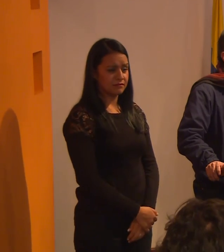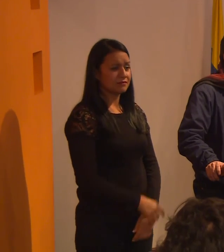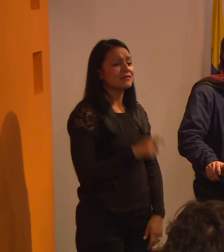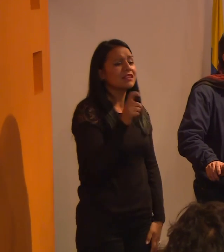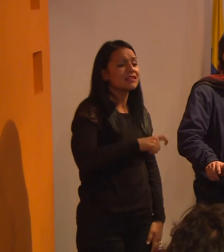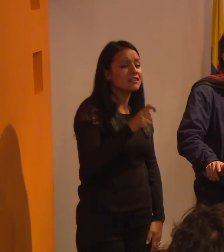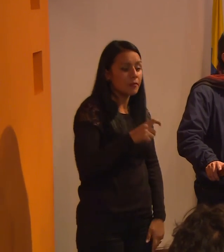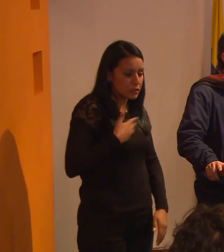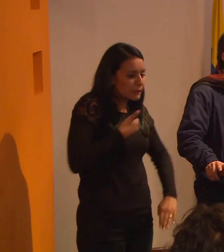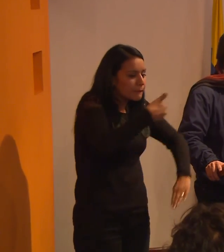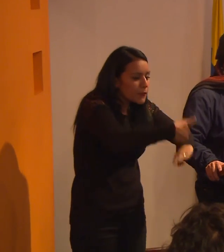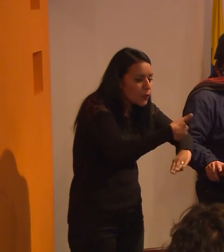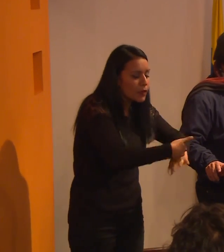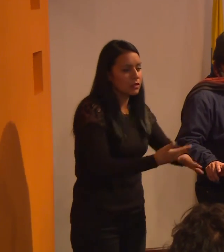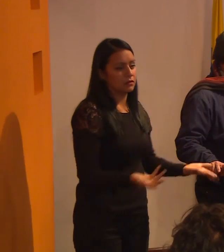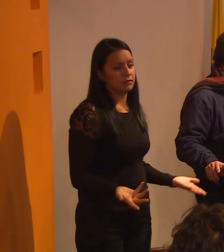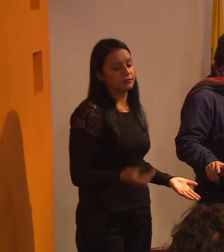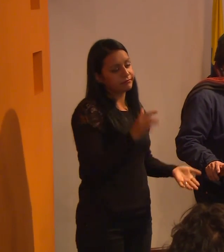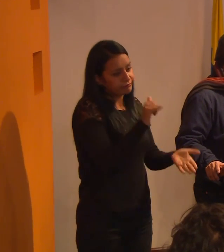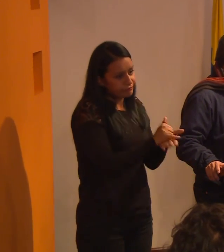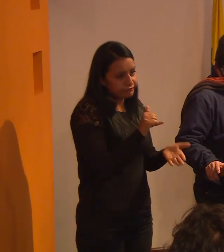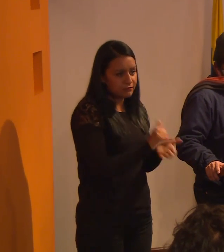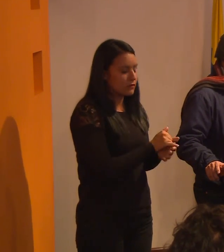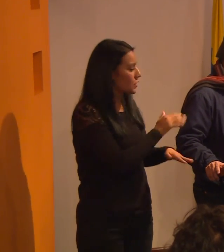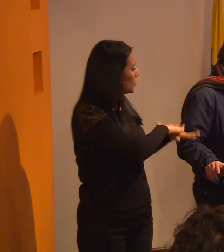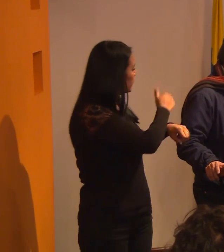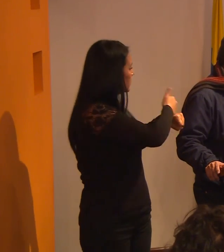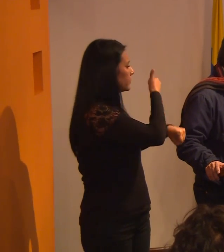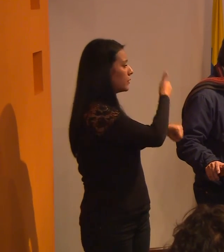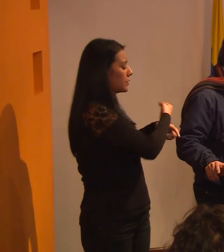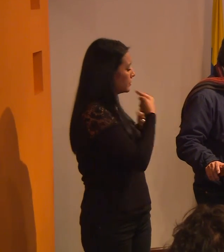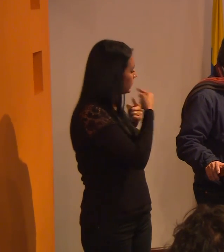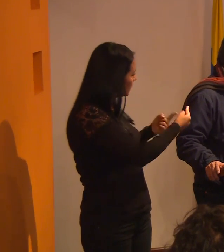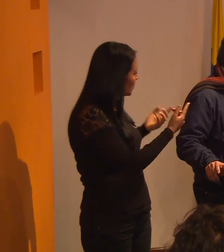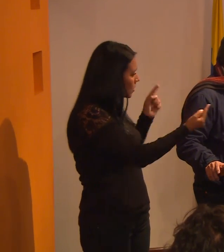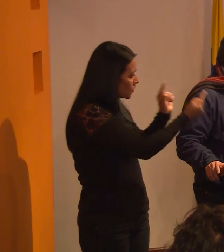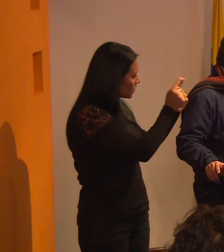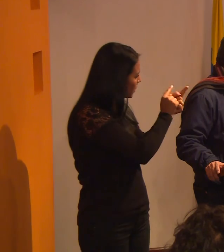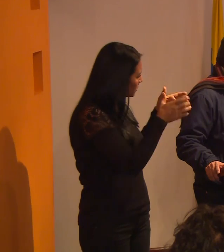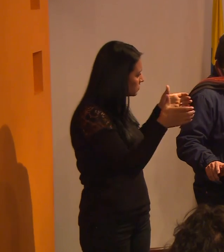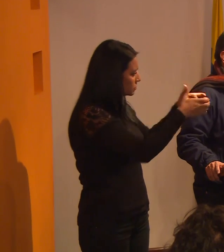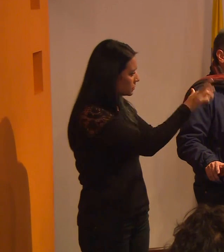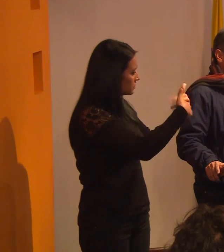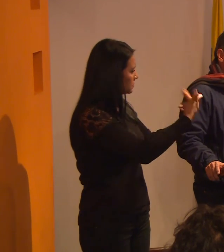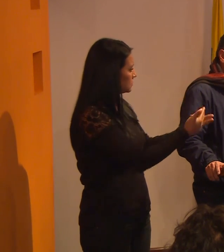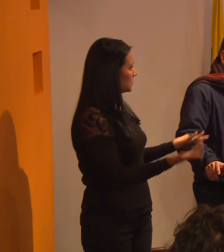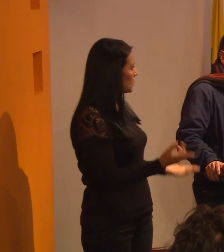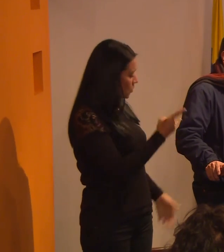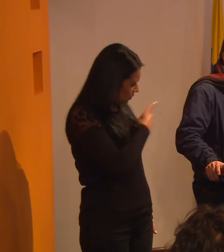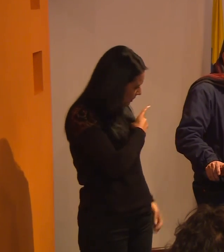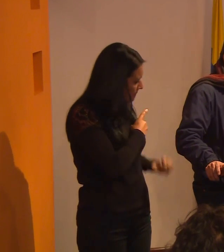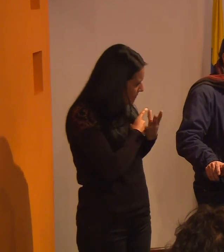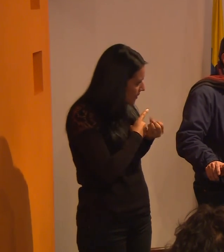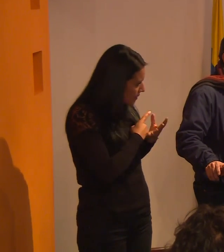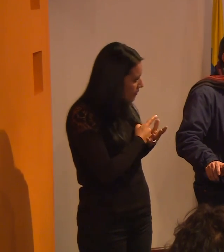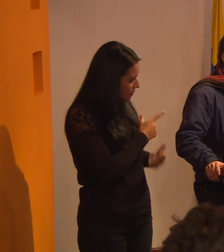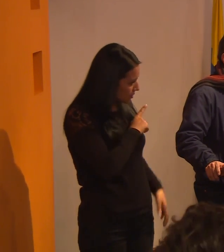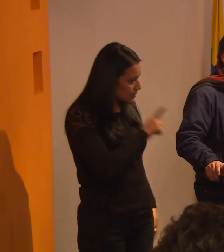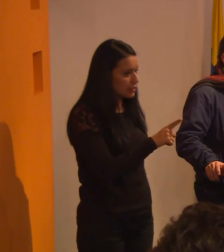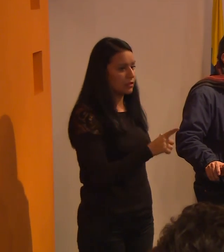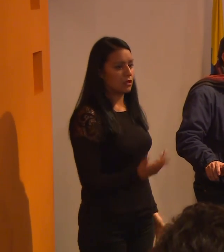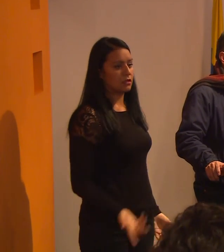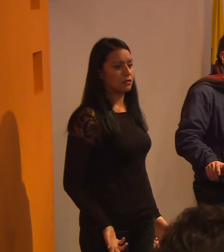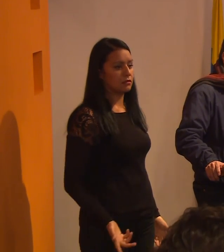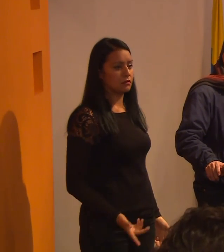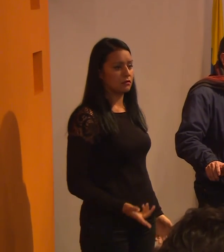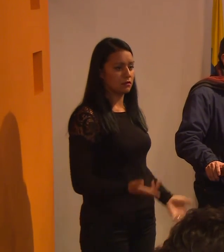lo que necesitamos es tener propuestas. Por eso, rector, yo sí le digo, hagamos un encuentro, que la Universidad Pedagógica lo lidere